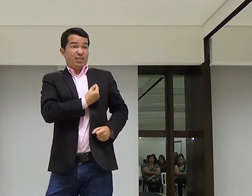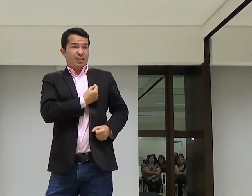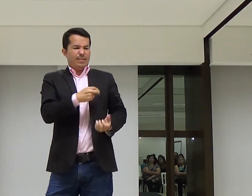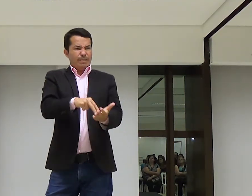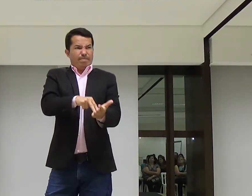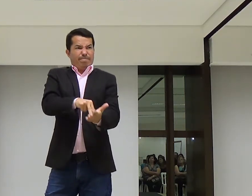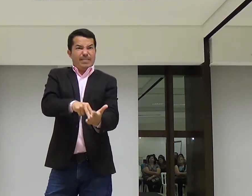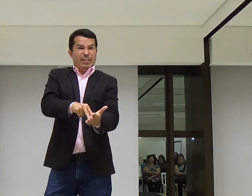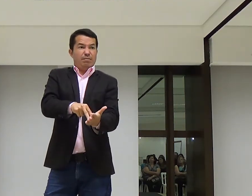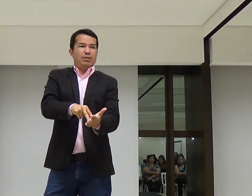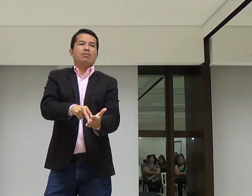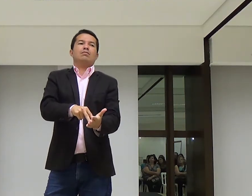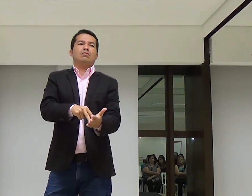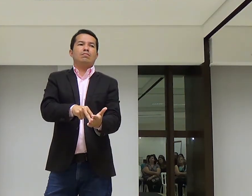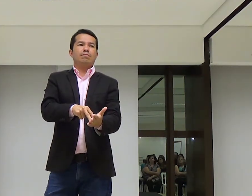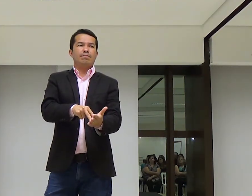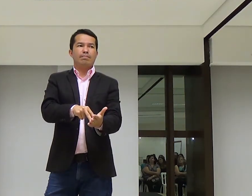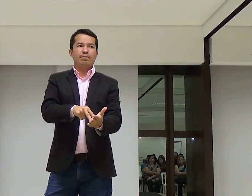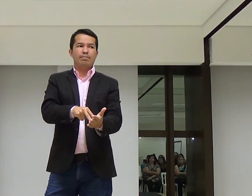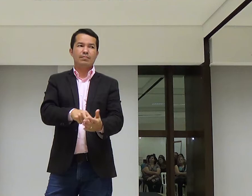sua vida numa base firme,